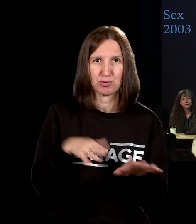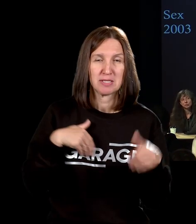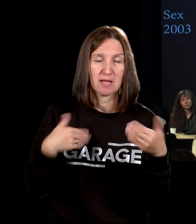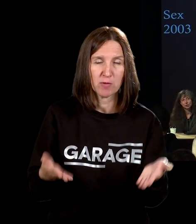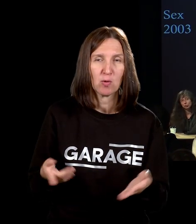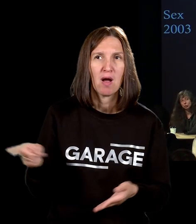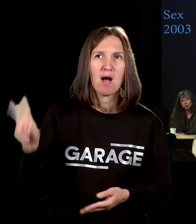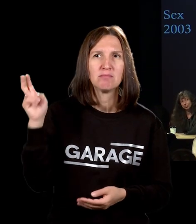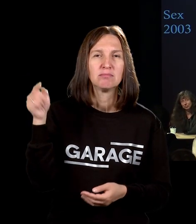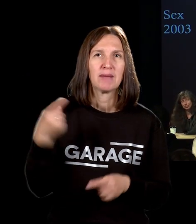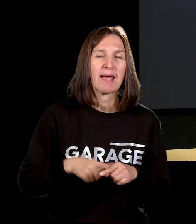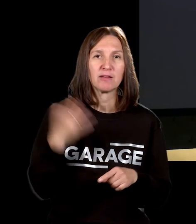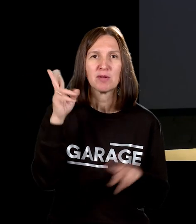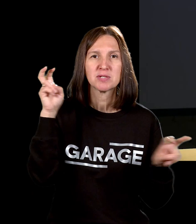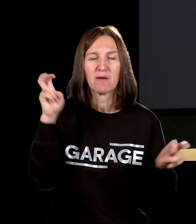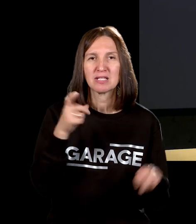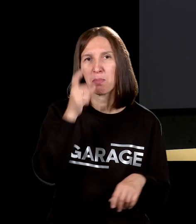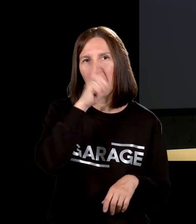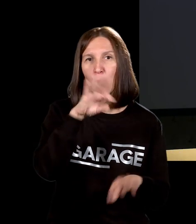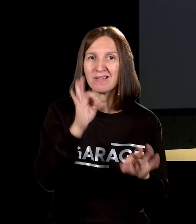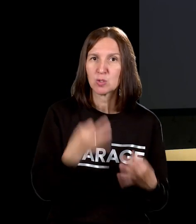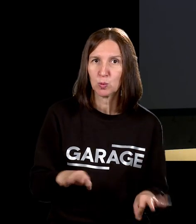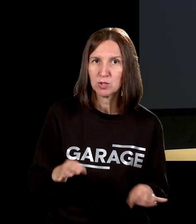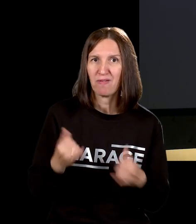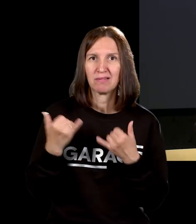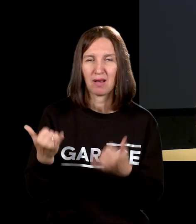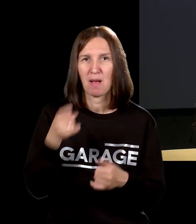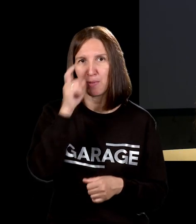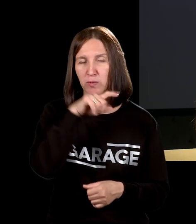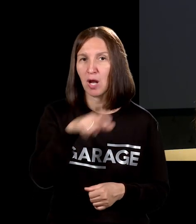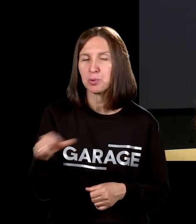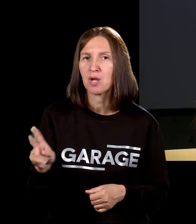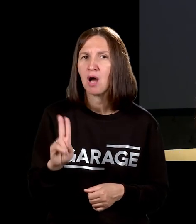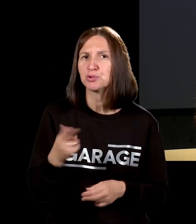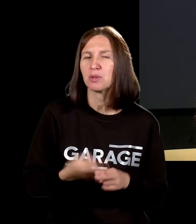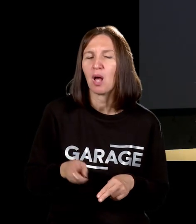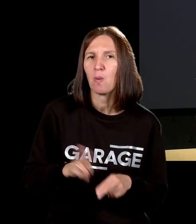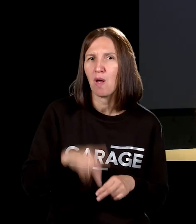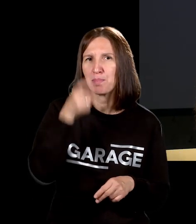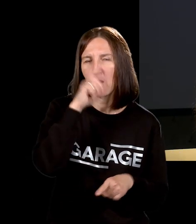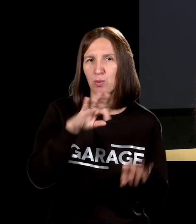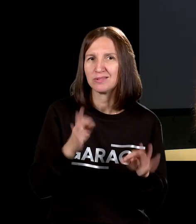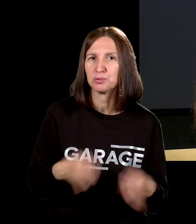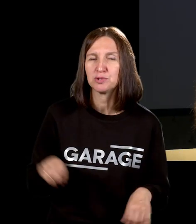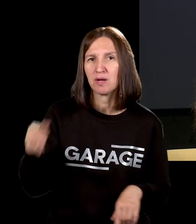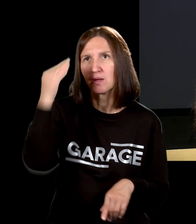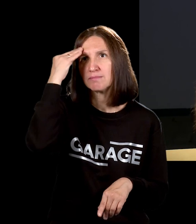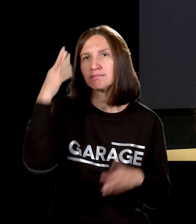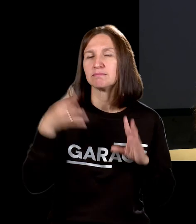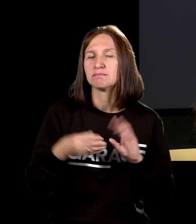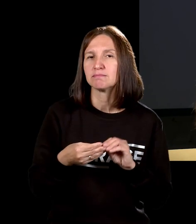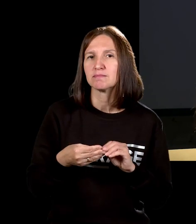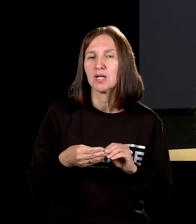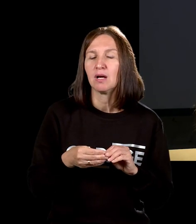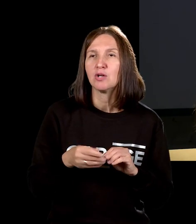плохих людей» с вопросом. Плохое искусство для плохих людей. И что такое плохое искусство? То есть они как бы исходят из того, что в